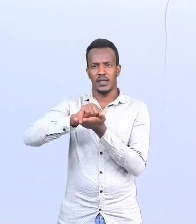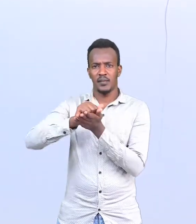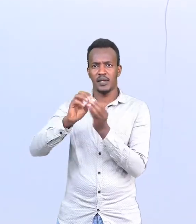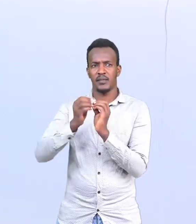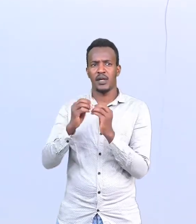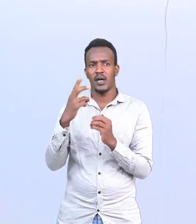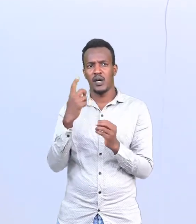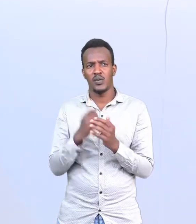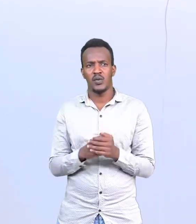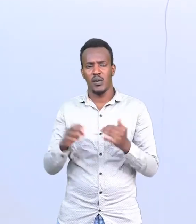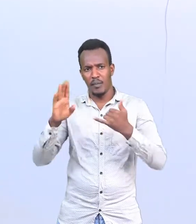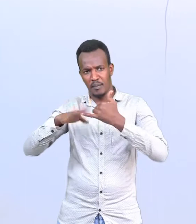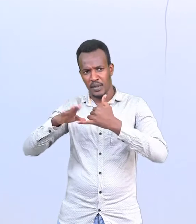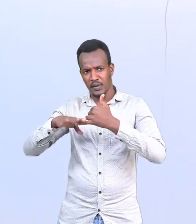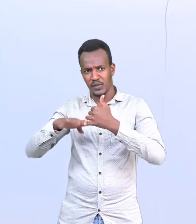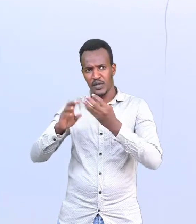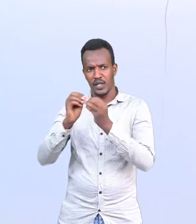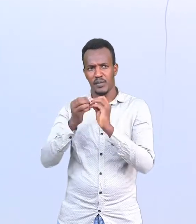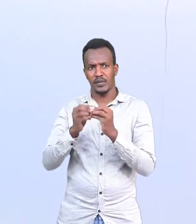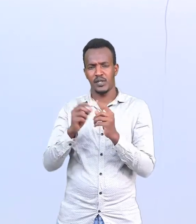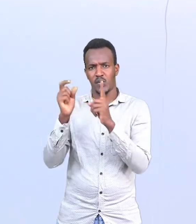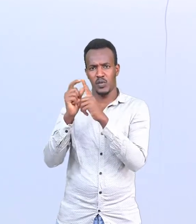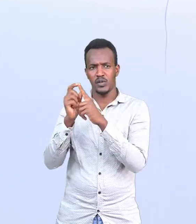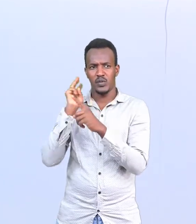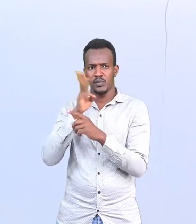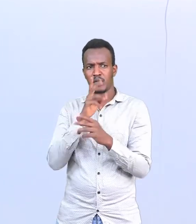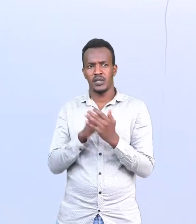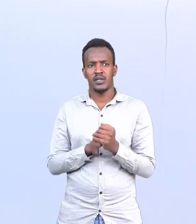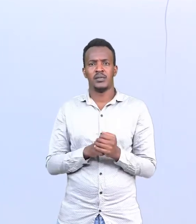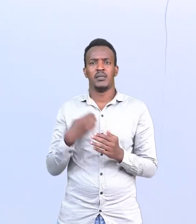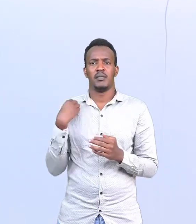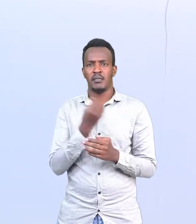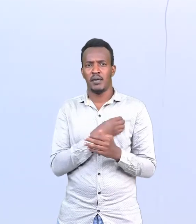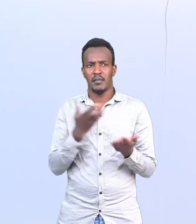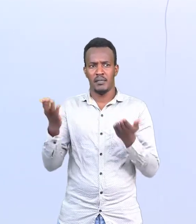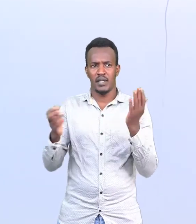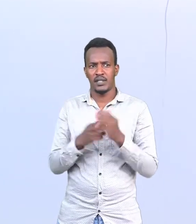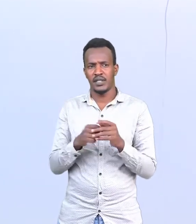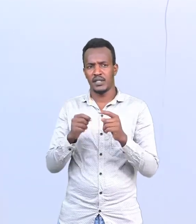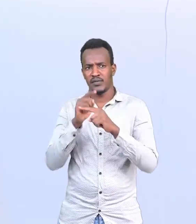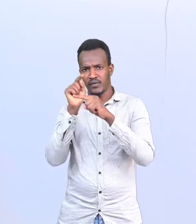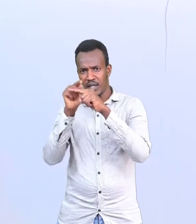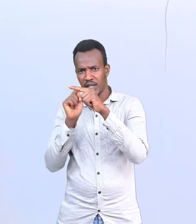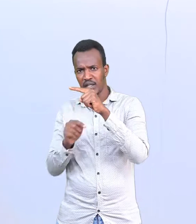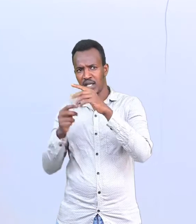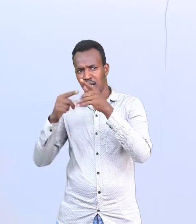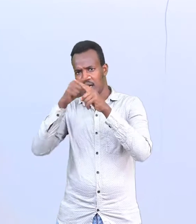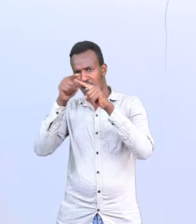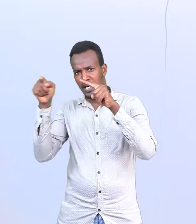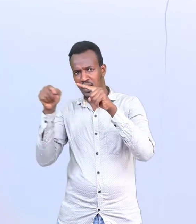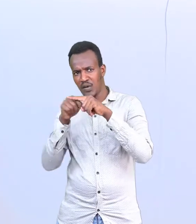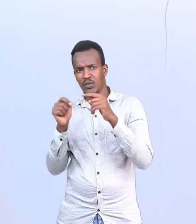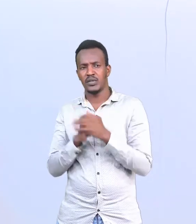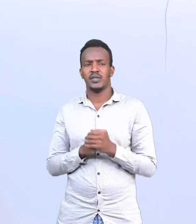baxaya waa xaggan hoose numberiska iyo xarfaha yaalan kala soo baxaya way equation-kiigu waxa kala qaybinayay arrow-ga bidixda waxay yaala mass